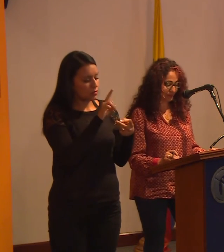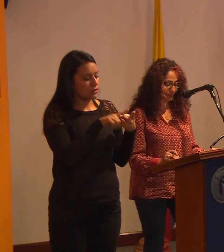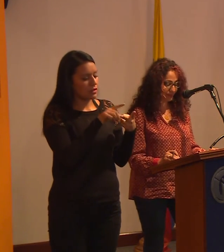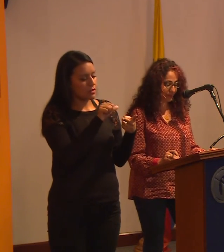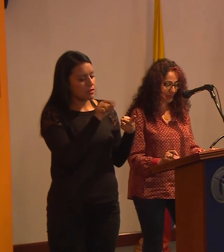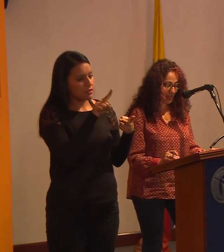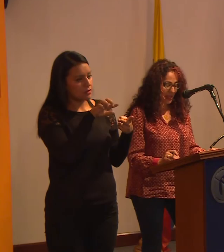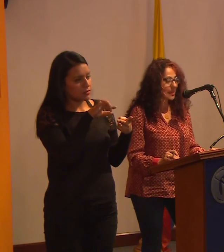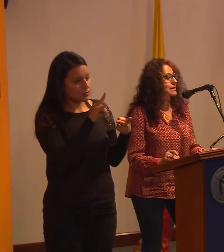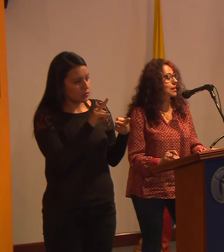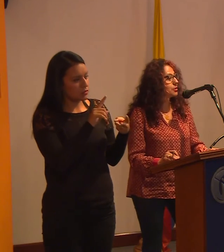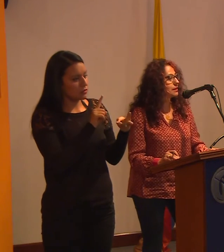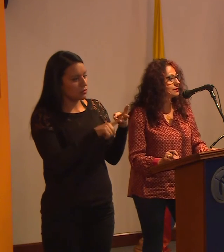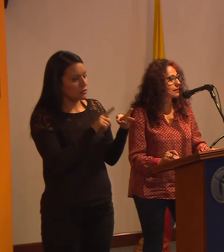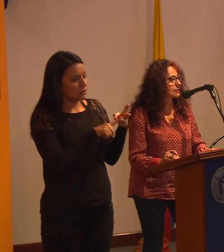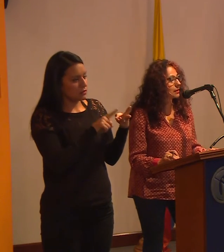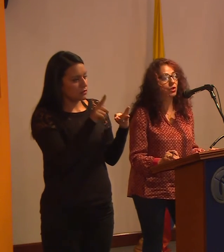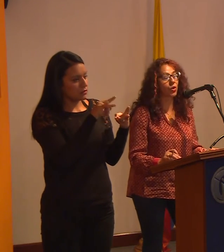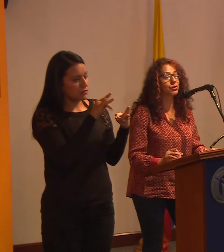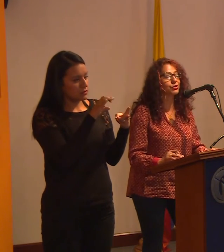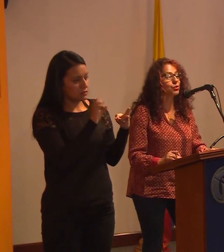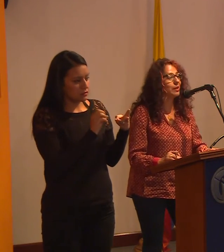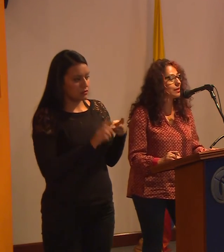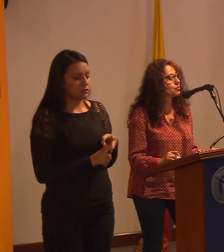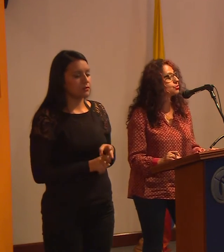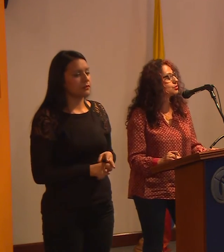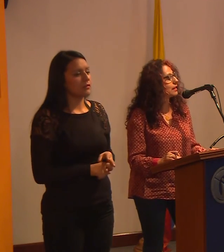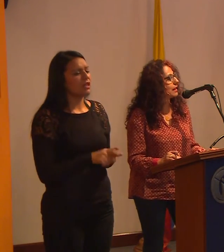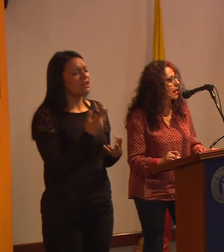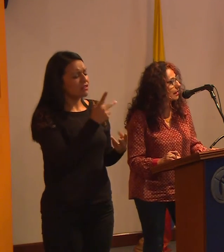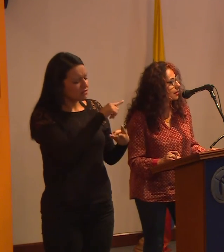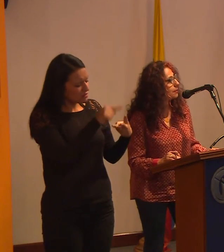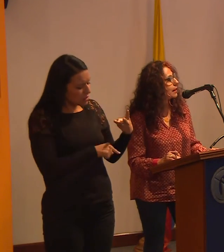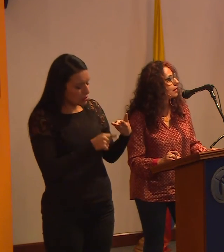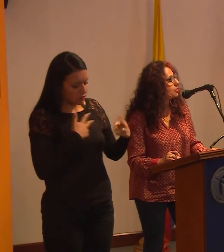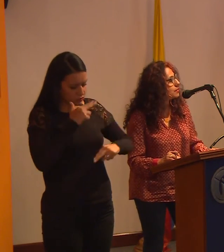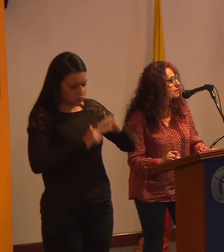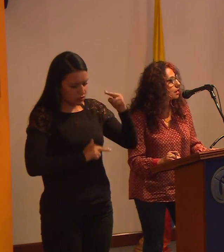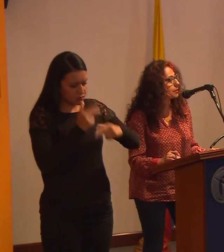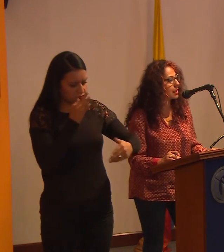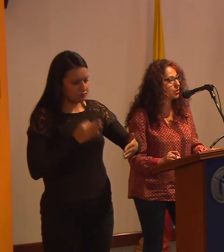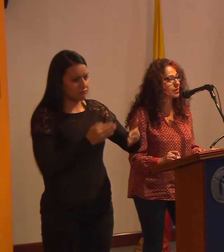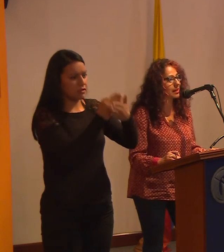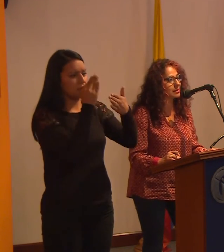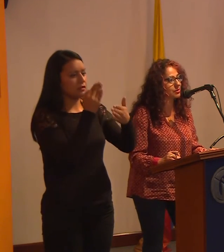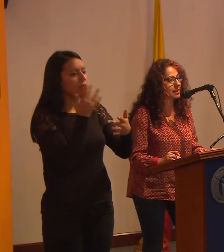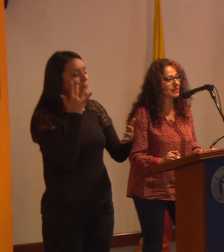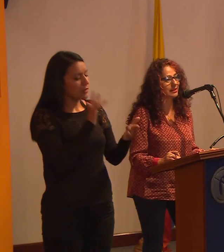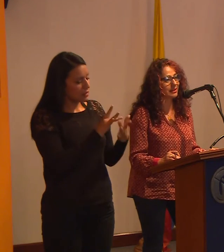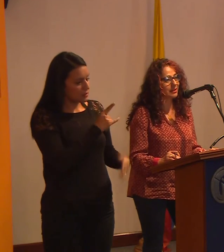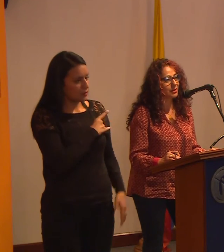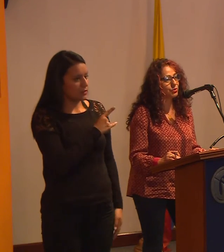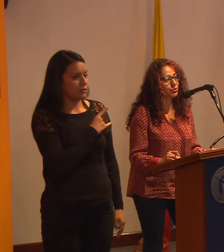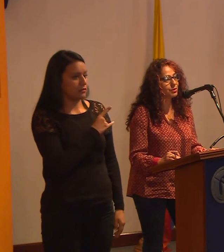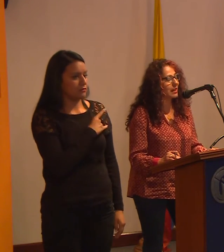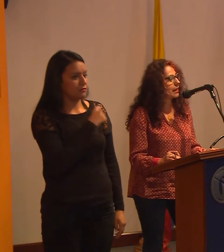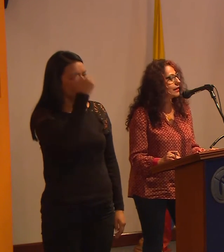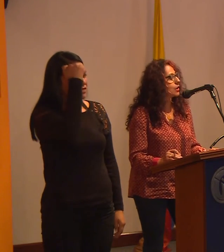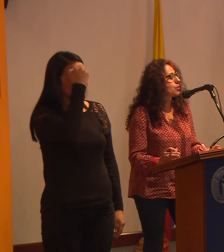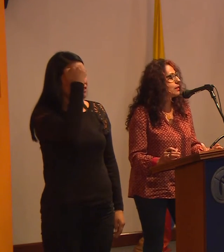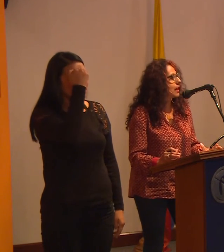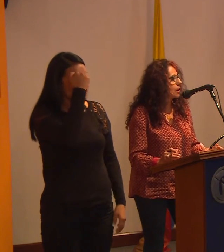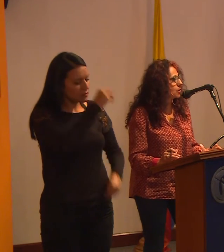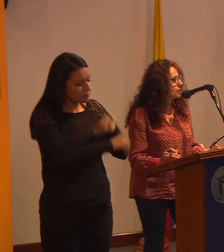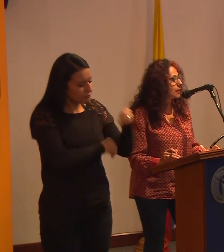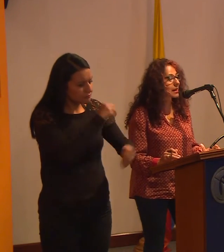CESU. Que estamos intentando construir un tutelaje para la Universidad Pedagógica Nacional, un tutelaje